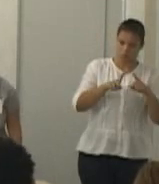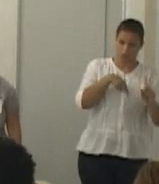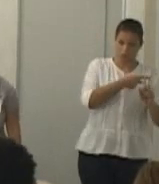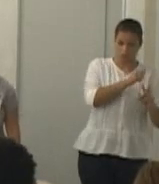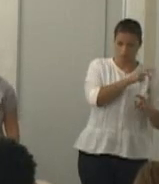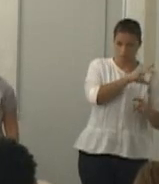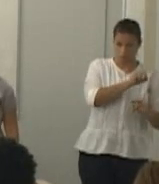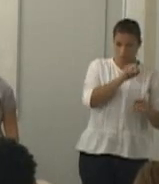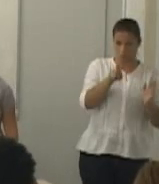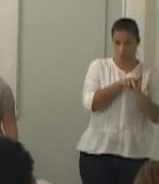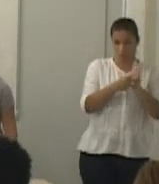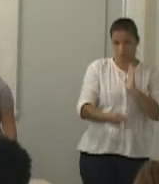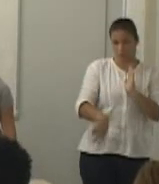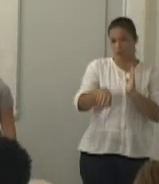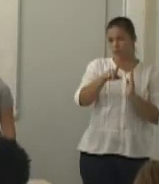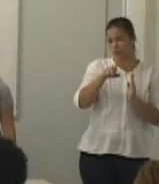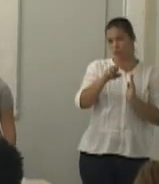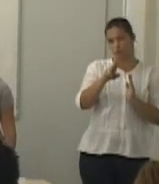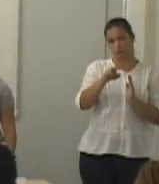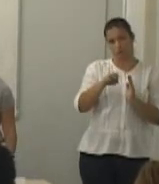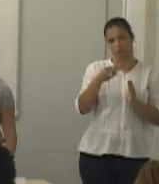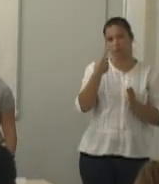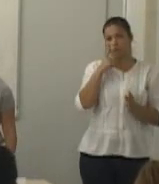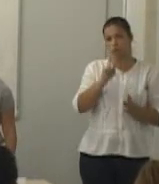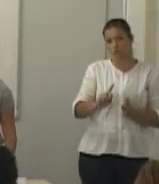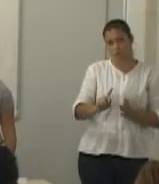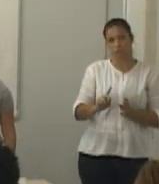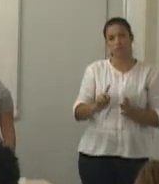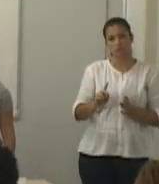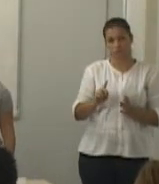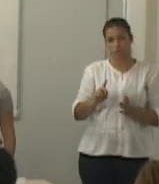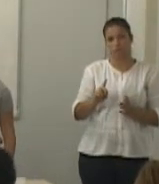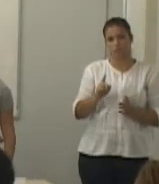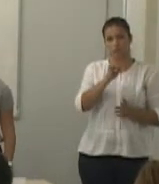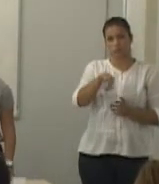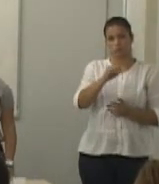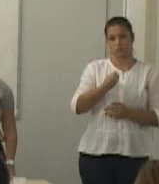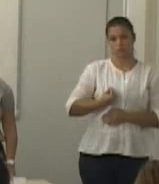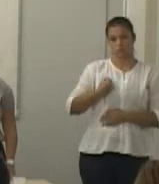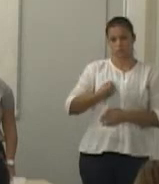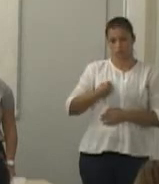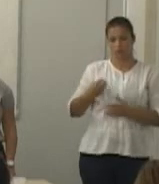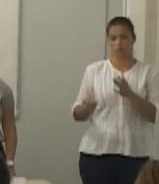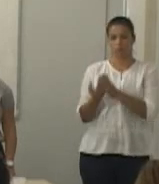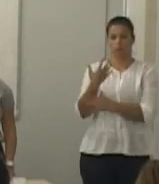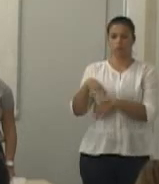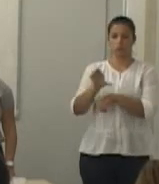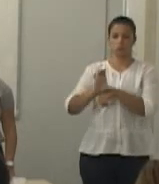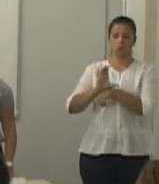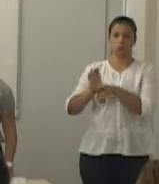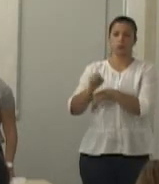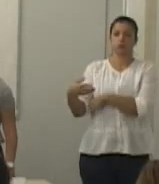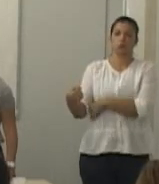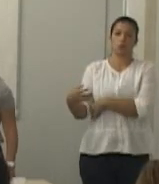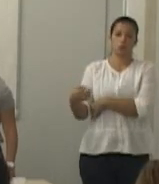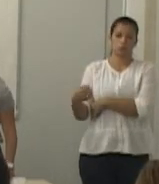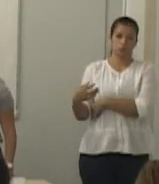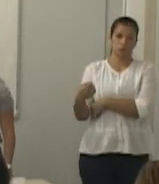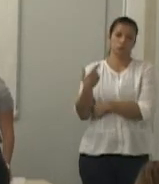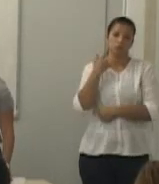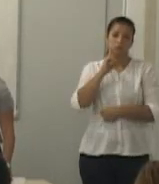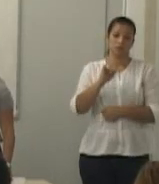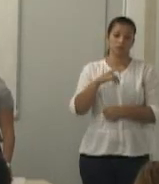daqui do campus de cheir para criação desses novos cursos não sei se esses seriam os cursos que a comunidade